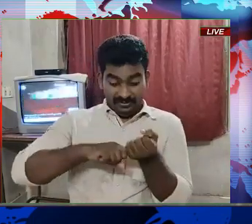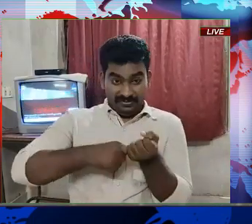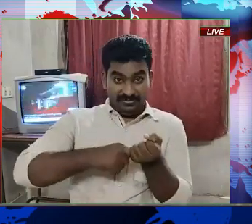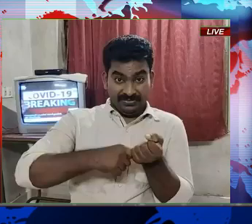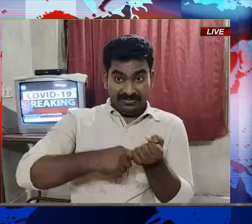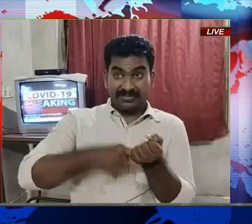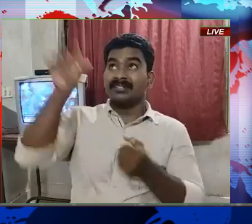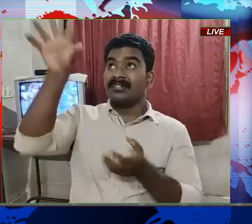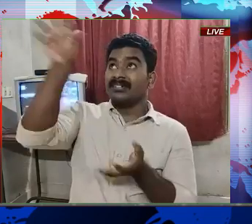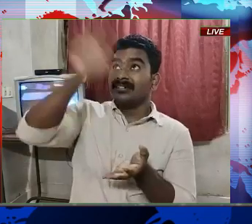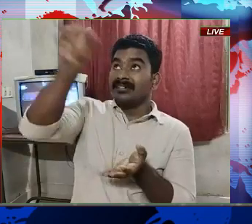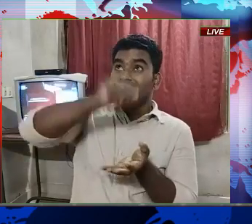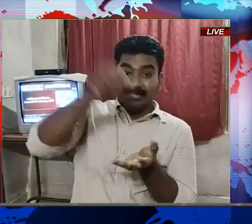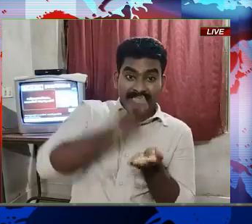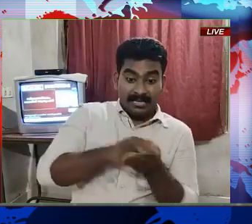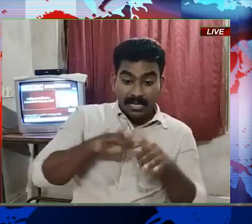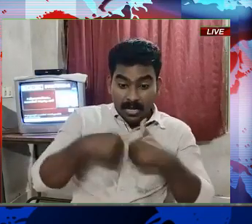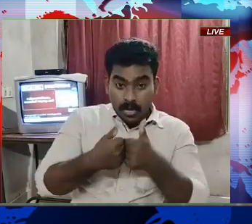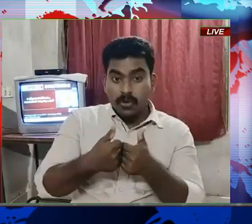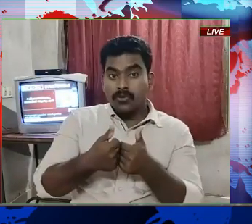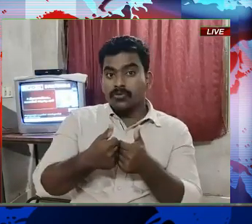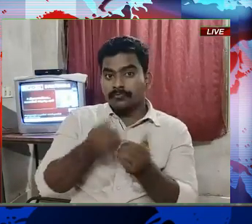ഏലം കൃഷിയുടെ കാര്യത്തിൽ